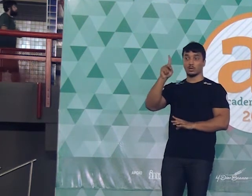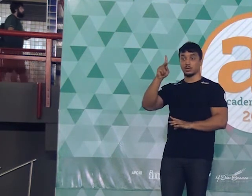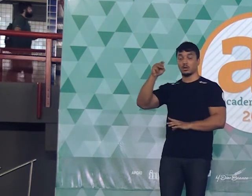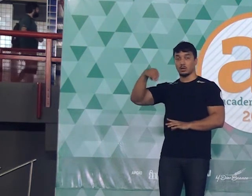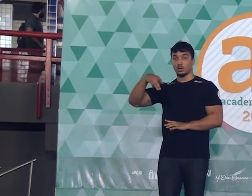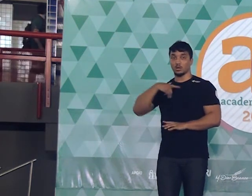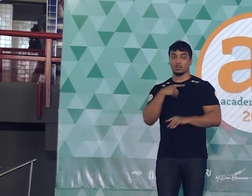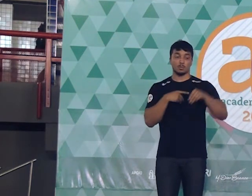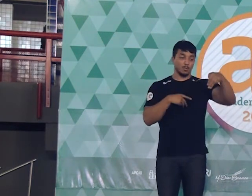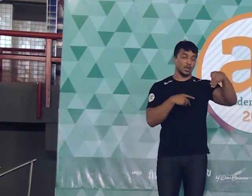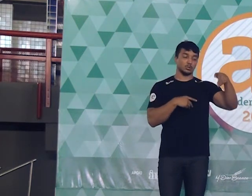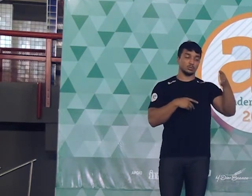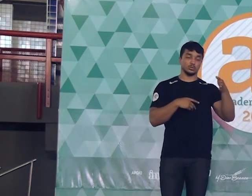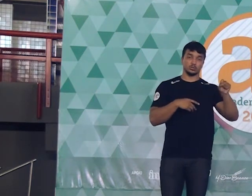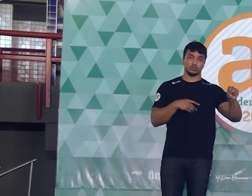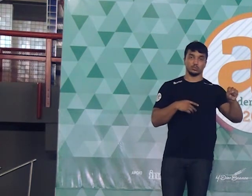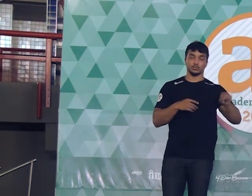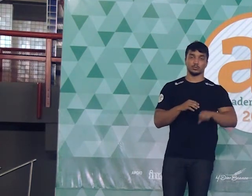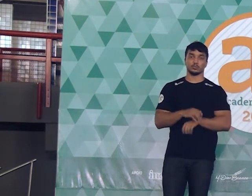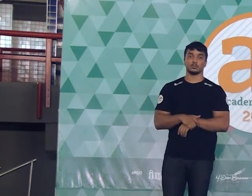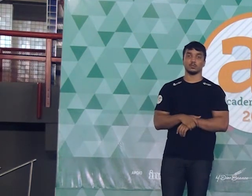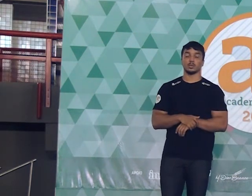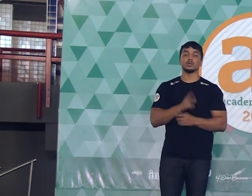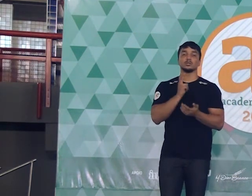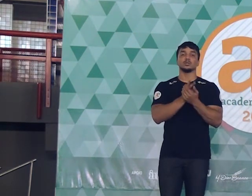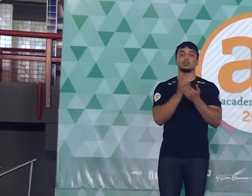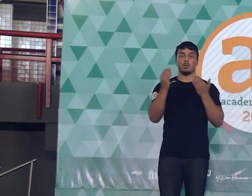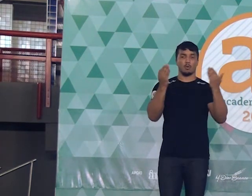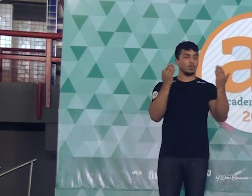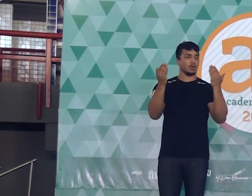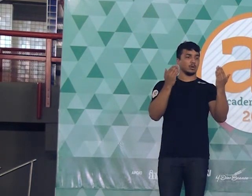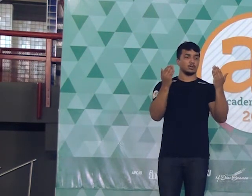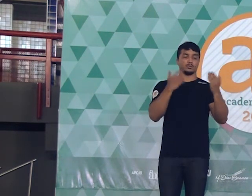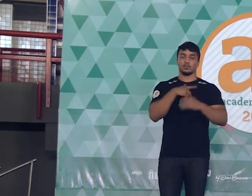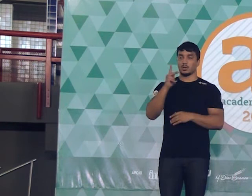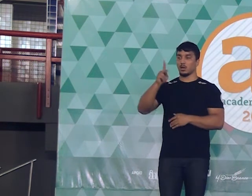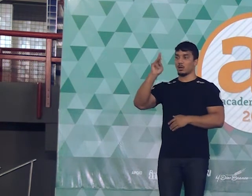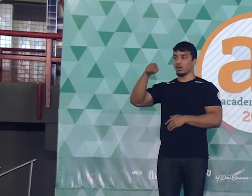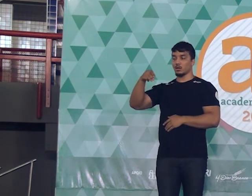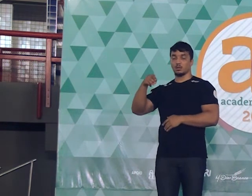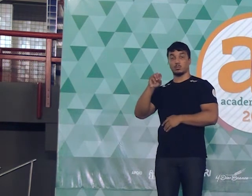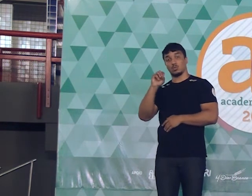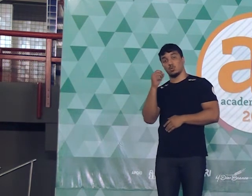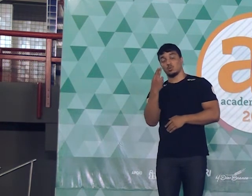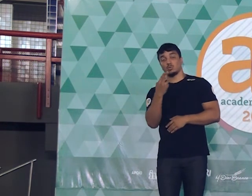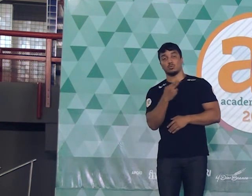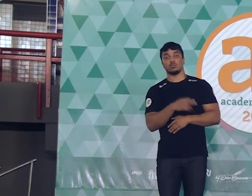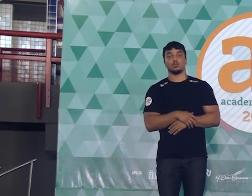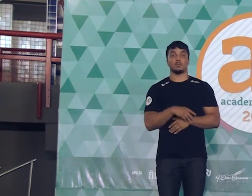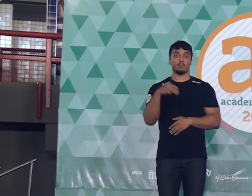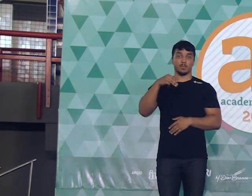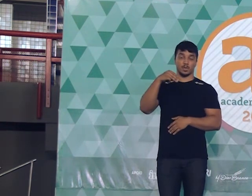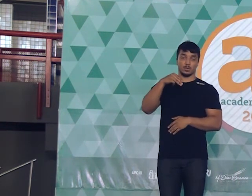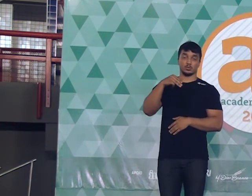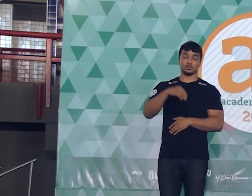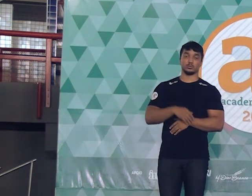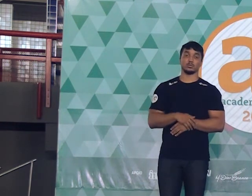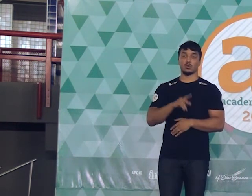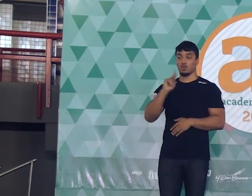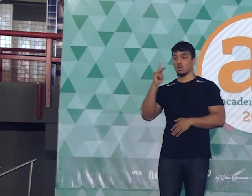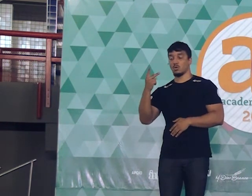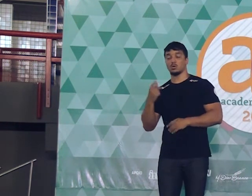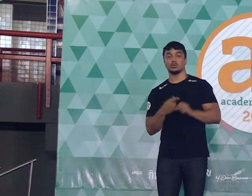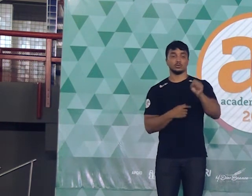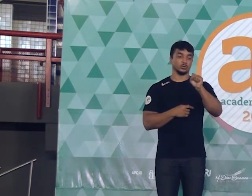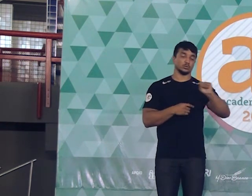hora e metro por segundo. Eu gosto sempre de comparar quilômetro ou metro, hora